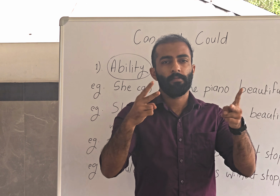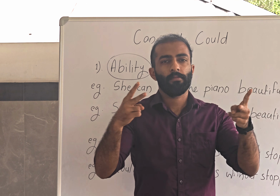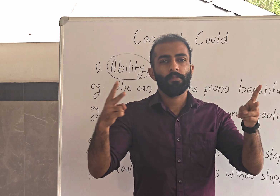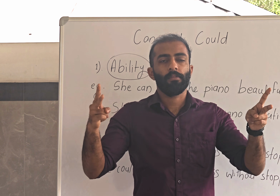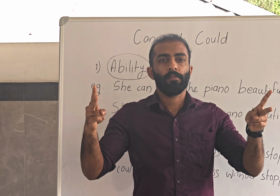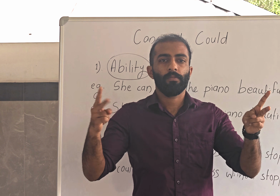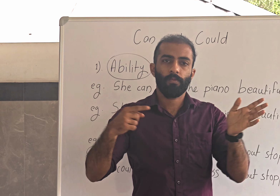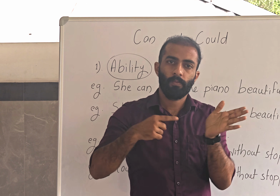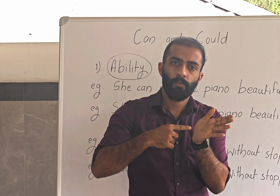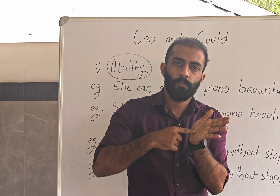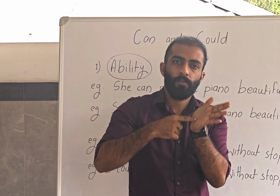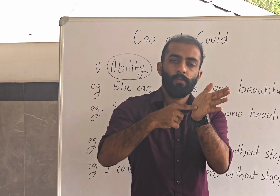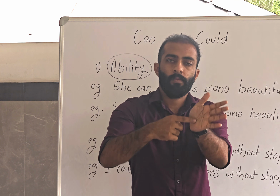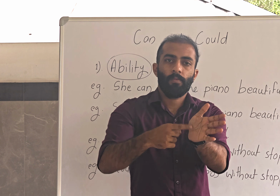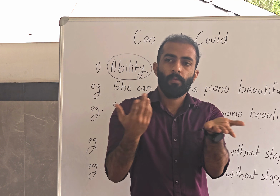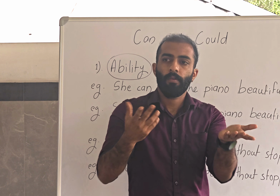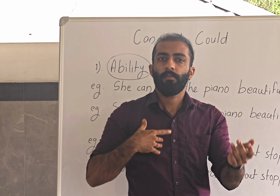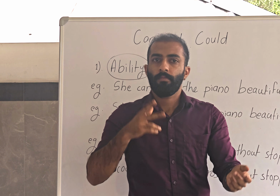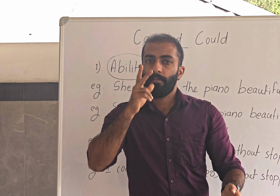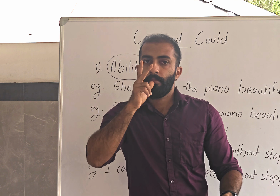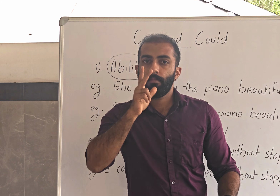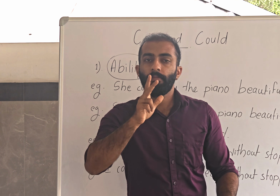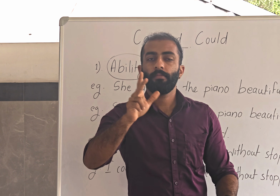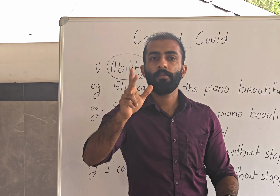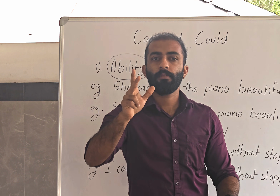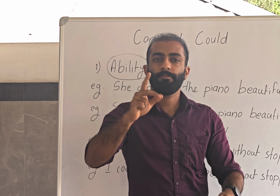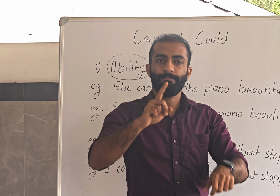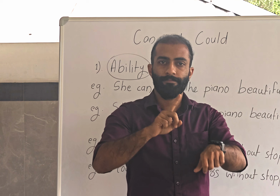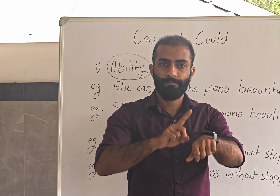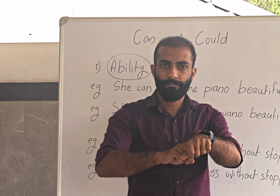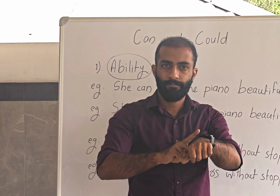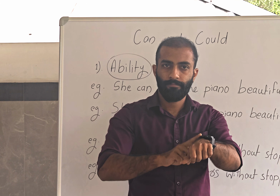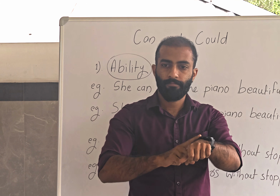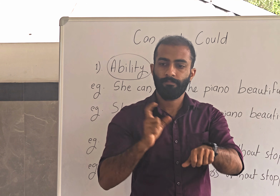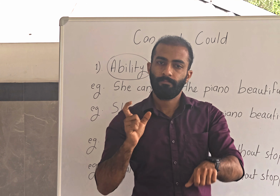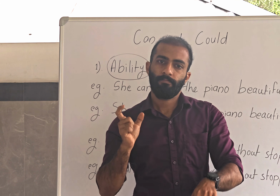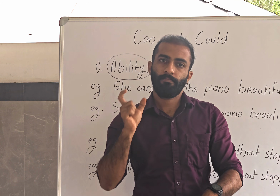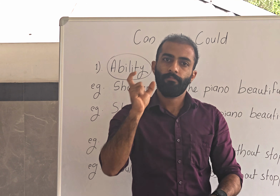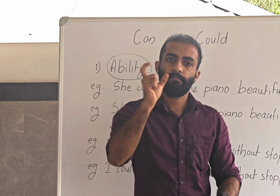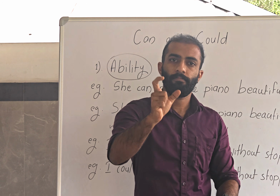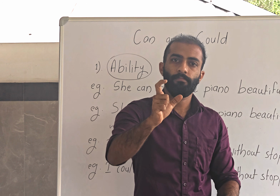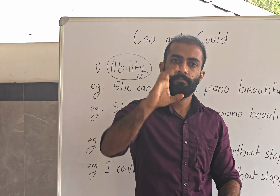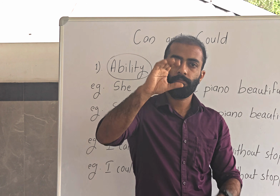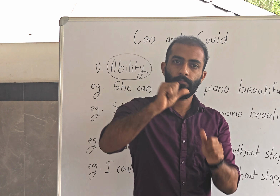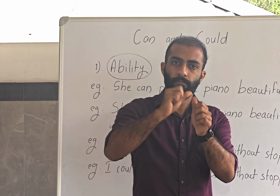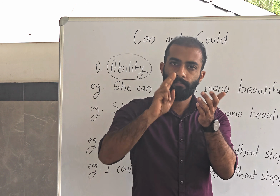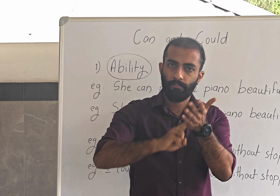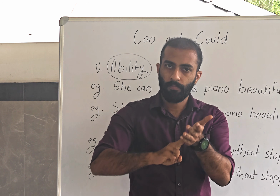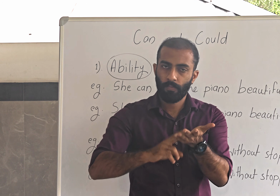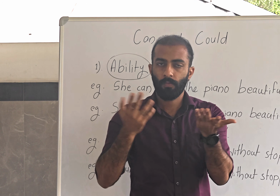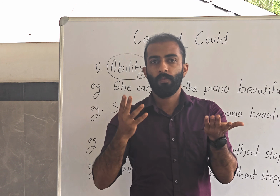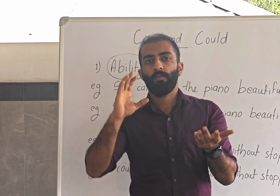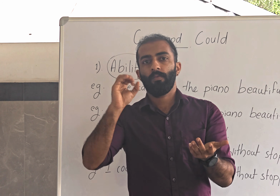പ്രദർശിപ്പിക്കാൻ അല്ലെങ്കിൽ അതിനെക്കുറിച്ച് പറയുന്ന സാഹചര്യത്തിലാണ് നമ്മൾ ക്യാൻ അല്ലെങ്കിൽ കുഡ് എന്ന് പറയുന്ന രണ്ട് വാക്കുകൾ